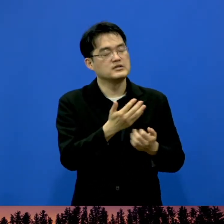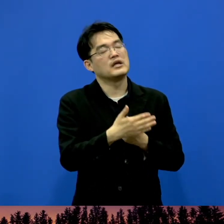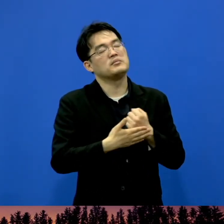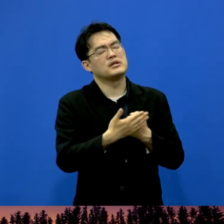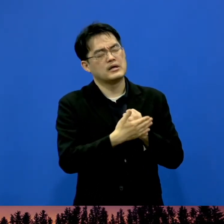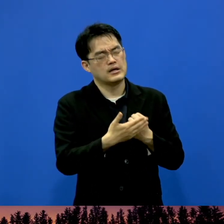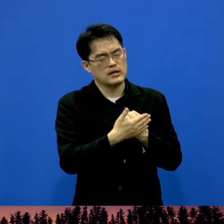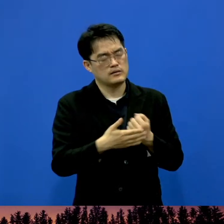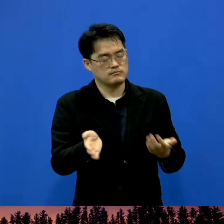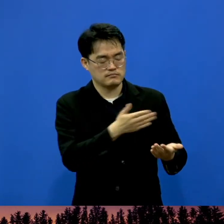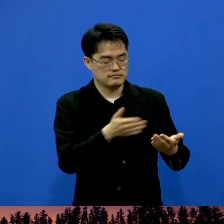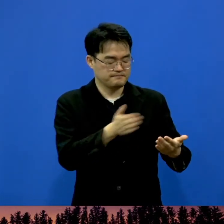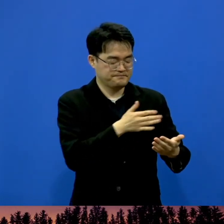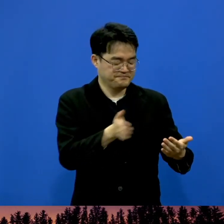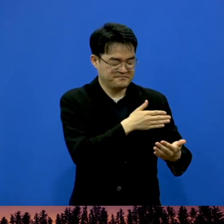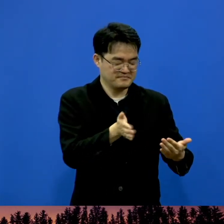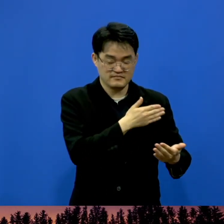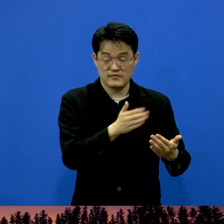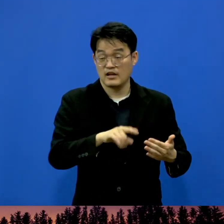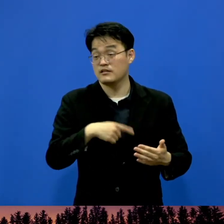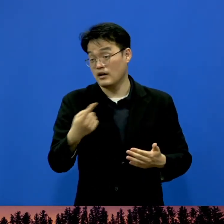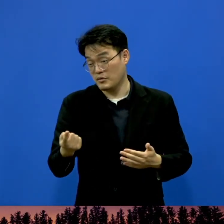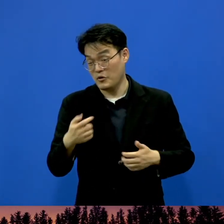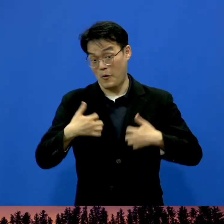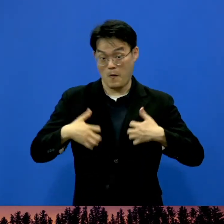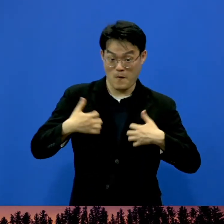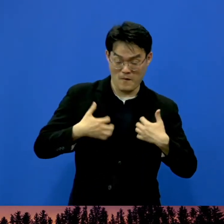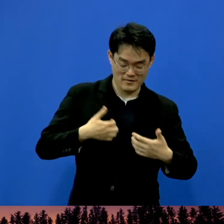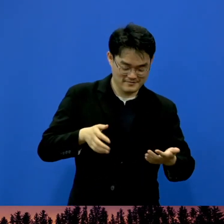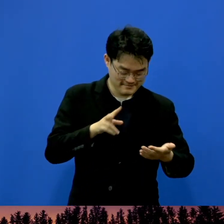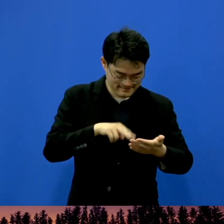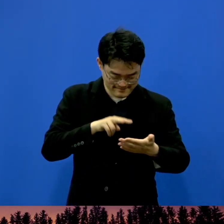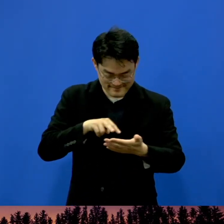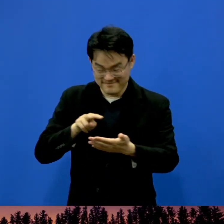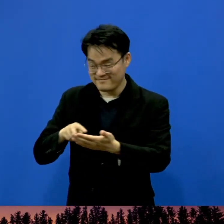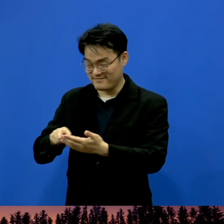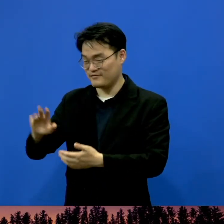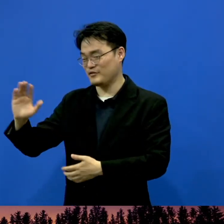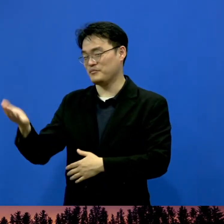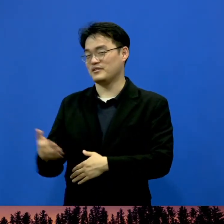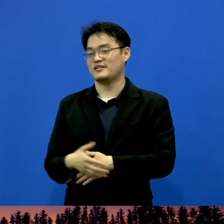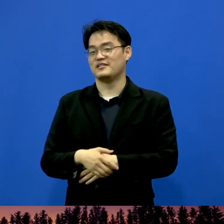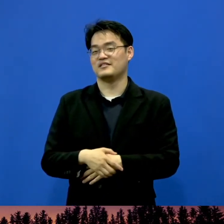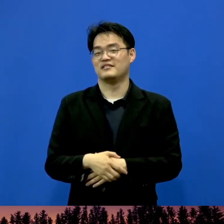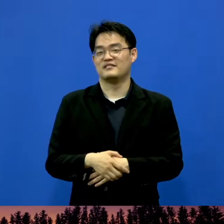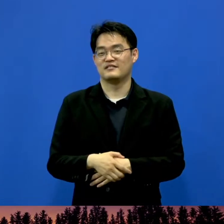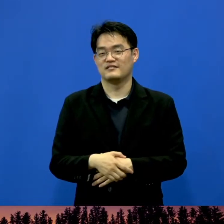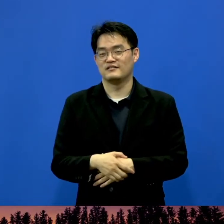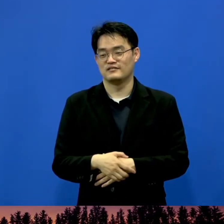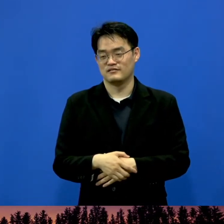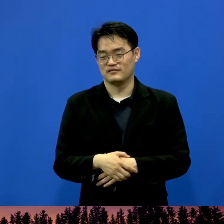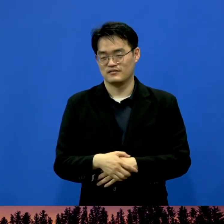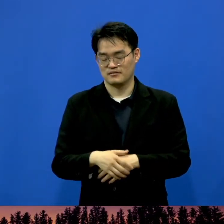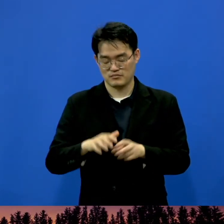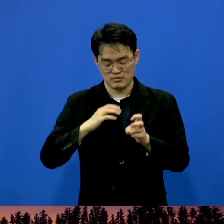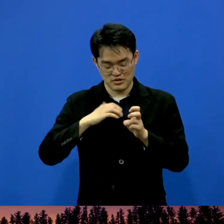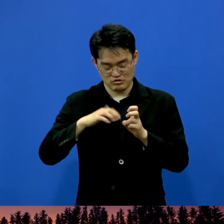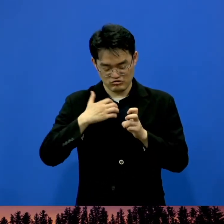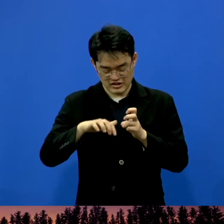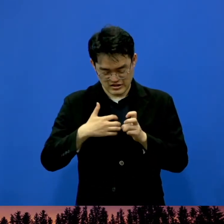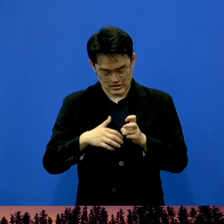막 넘어가고 그 다음에 또 즐거운 또 이렇게 보시면 되죠. 민수기도 또 뭐 별로 재미는